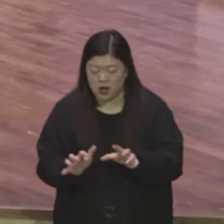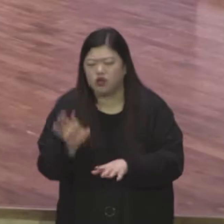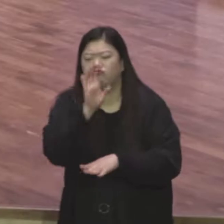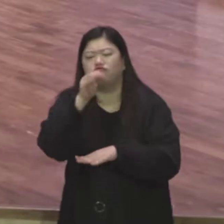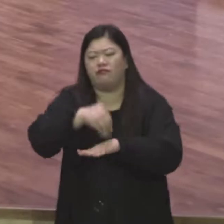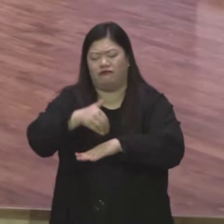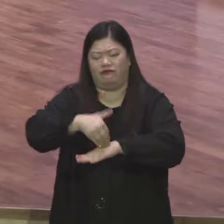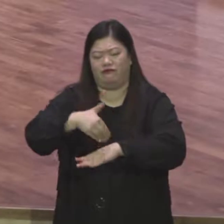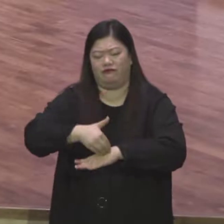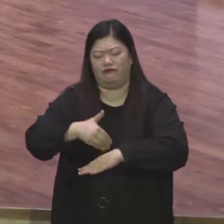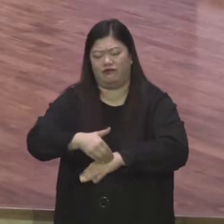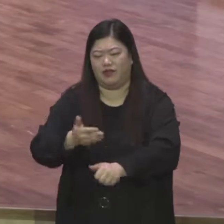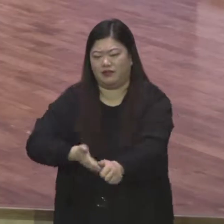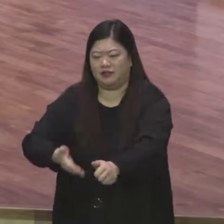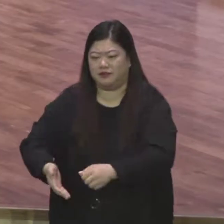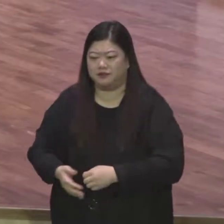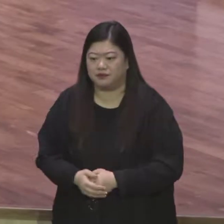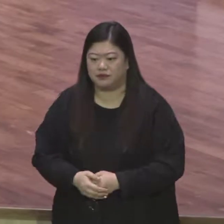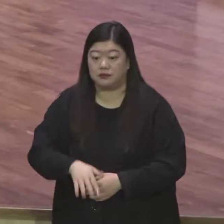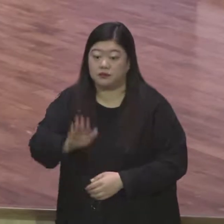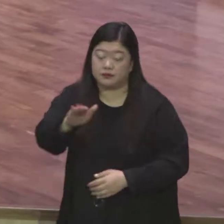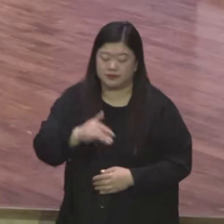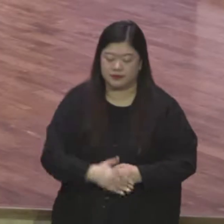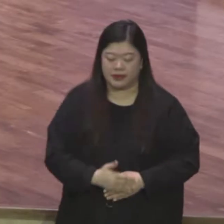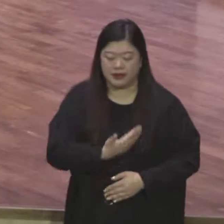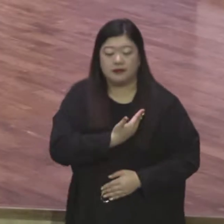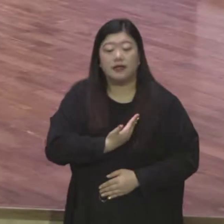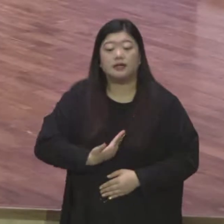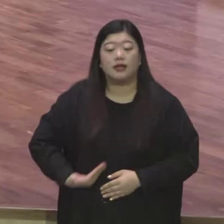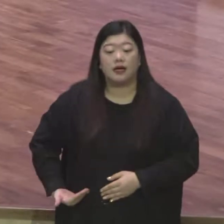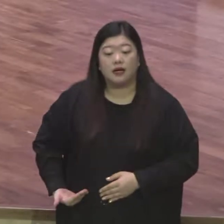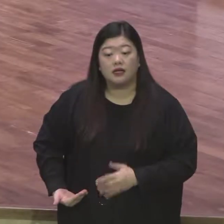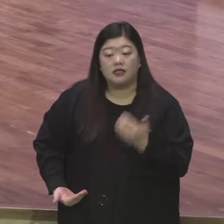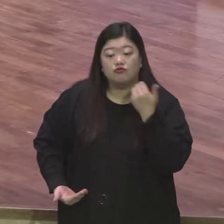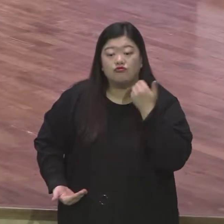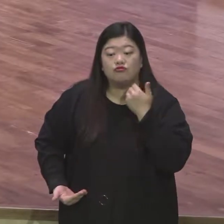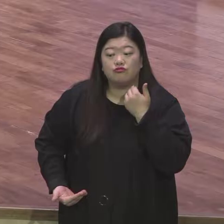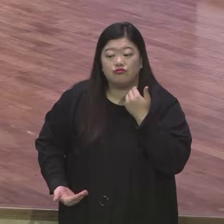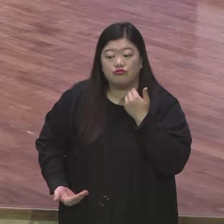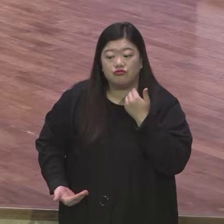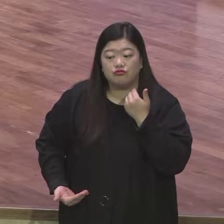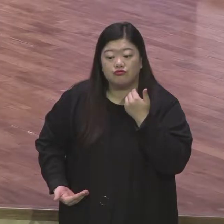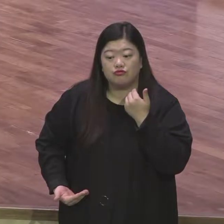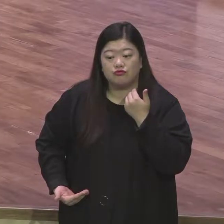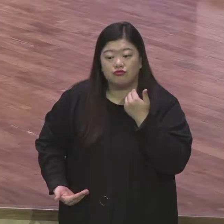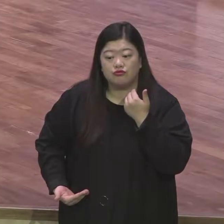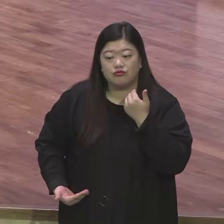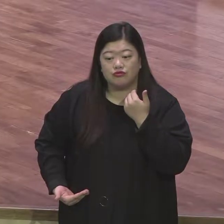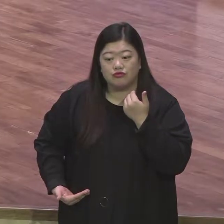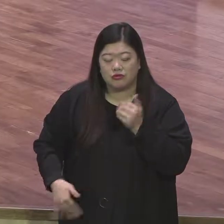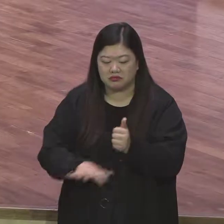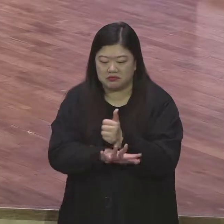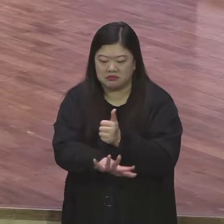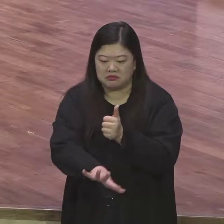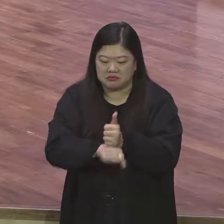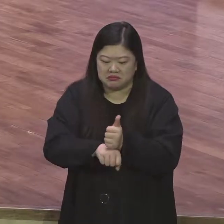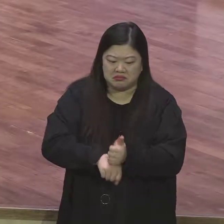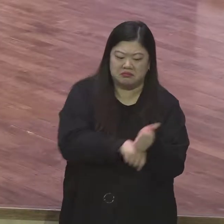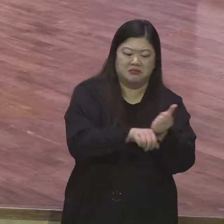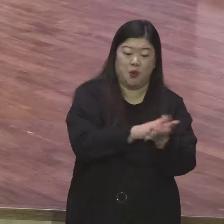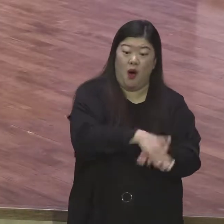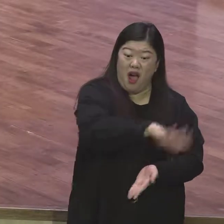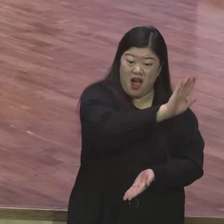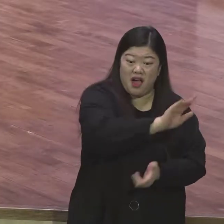훈련받은 사람, 제자는 메시지 할 수 있는 사람, 제자는 영의 눈이 열린 사람이에요. 아멘. 그래서